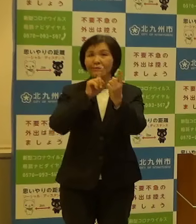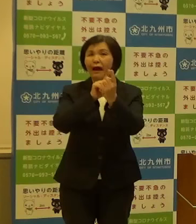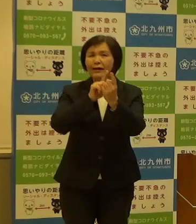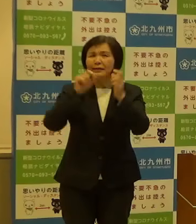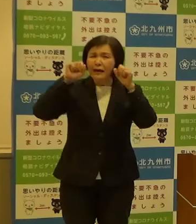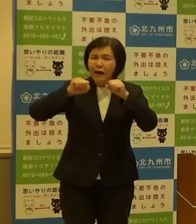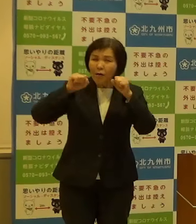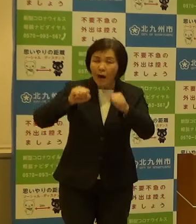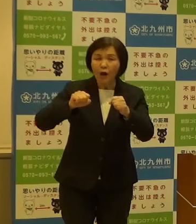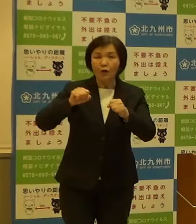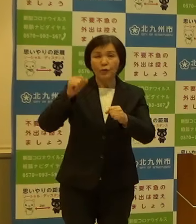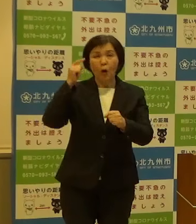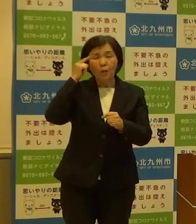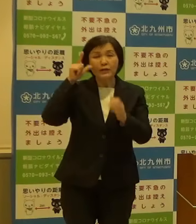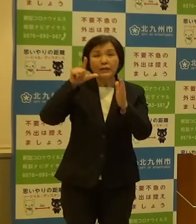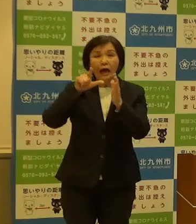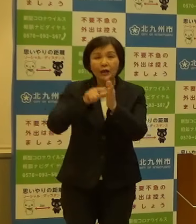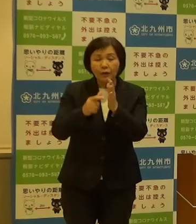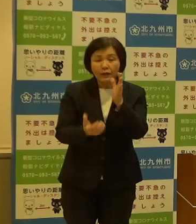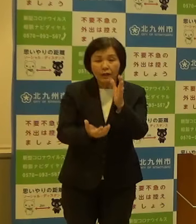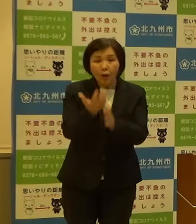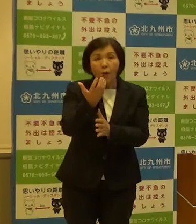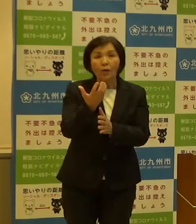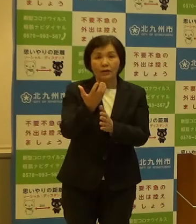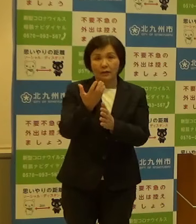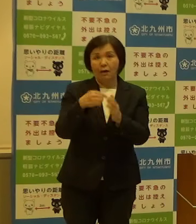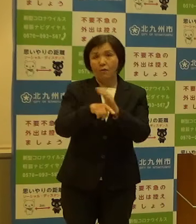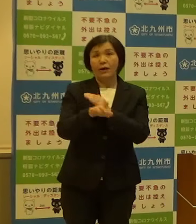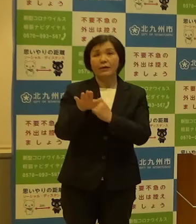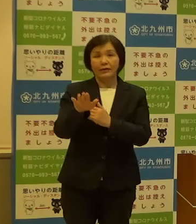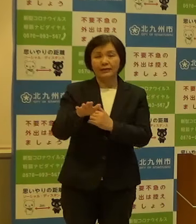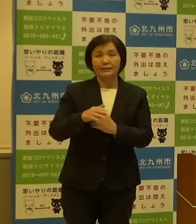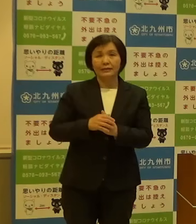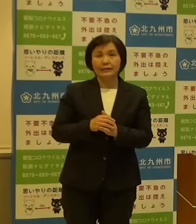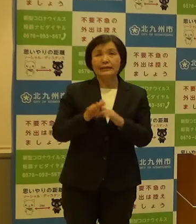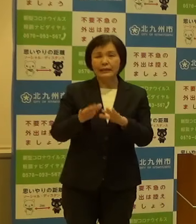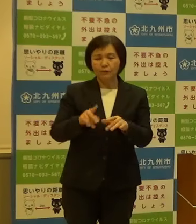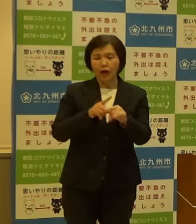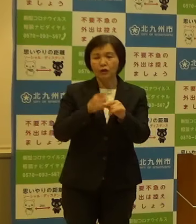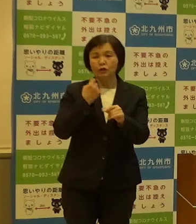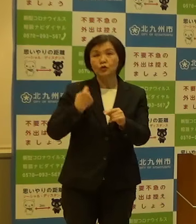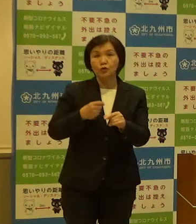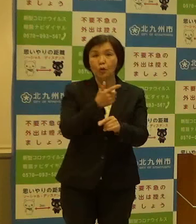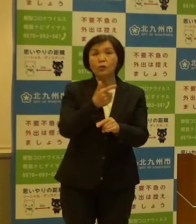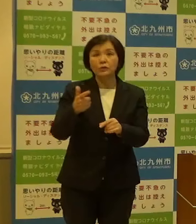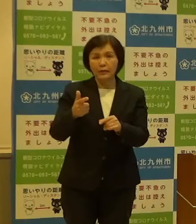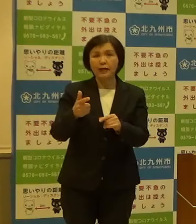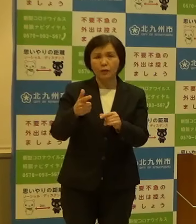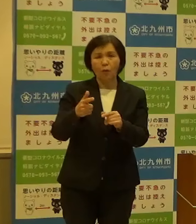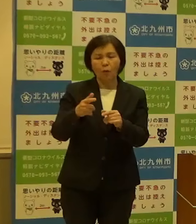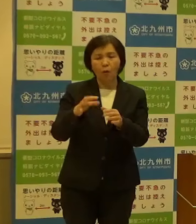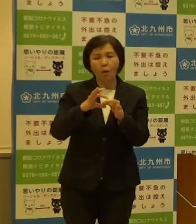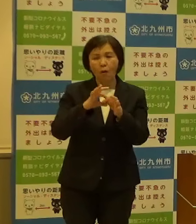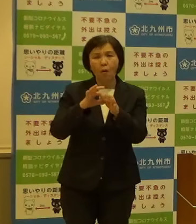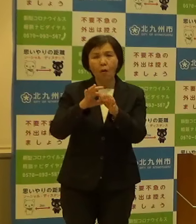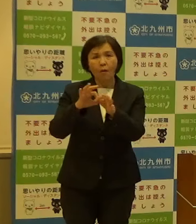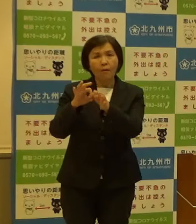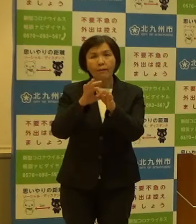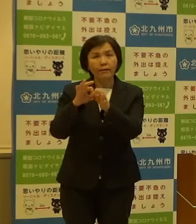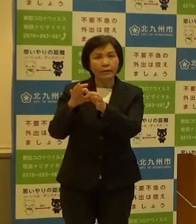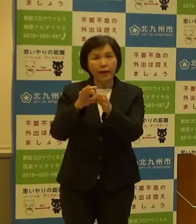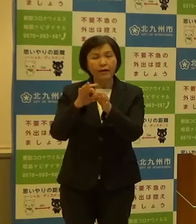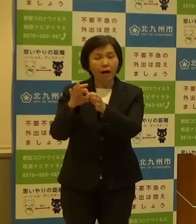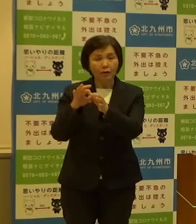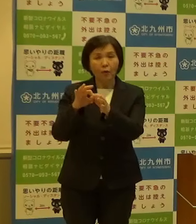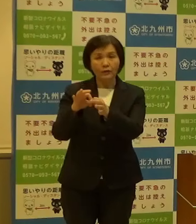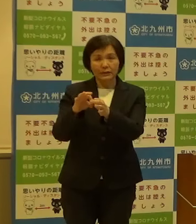中国韓国文化庁とも相談をいたしまして延期する方向で今調整をしております。されましてアーティストの